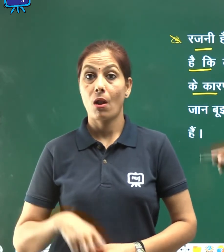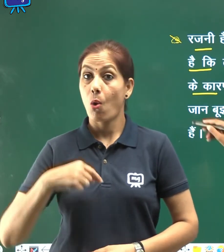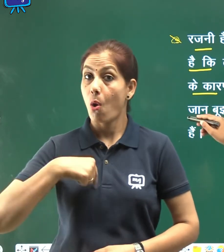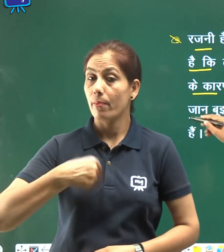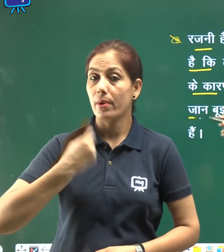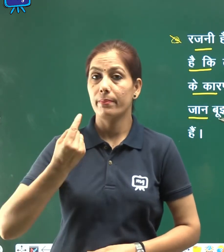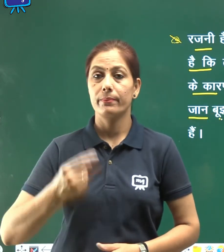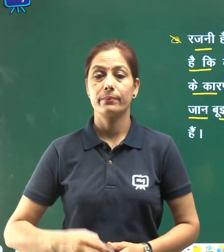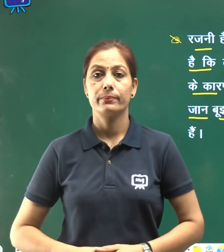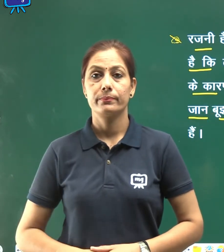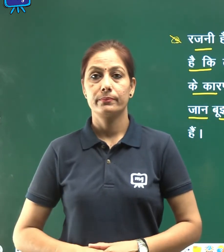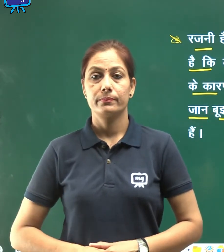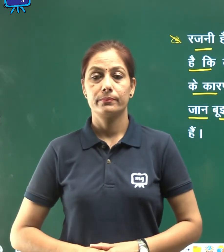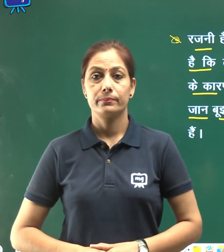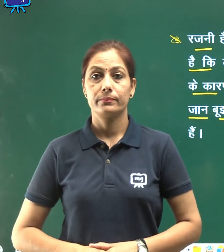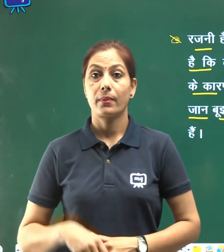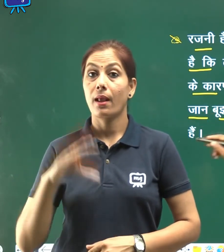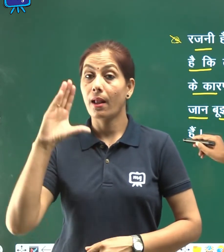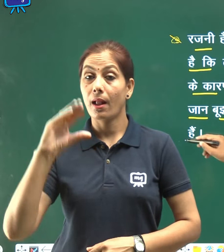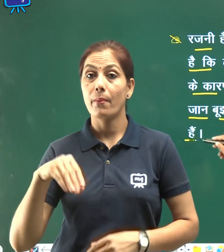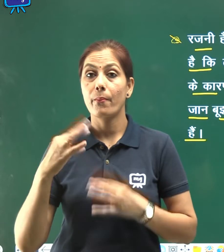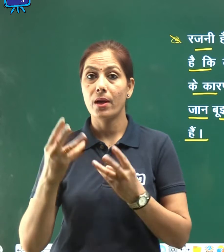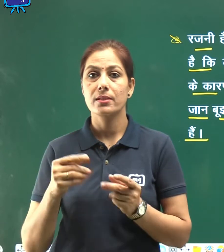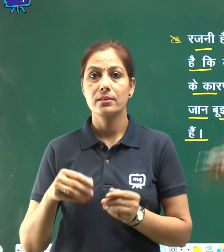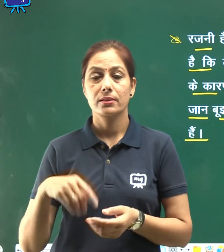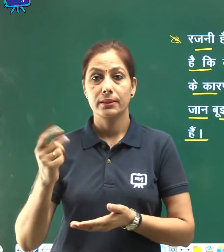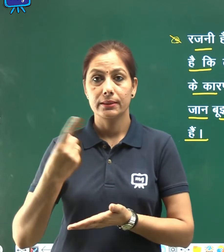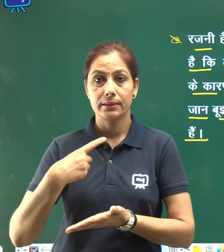जानबूझकर कम नंबर दिए हैं।